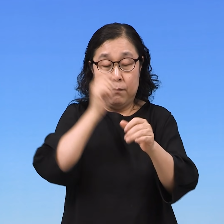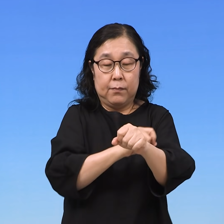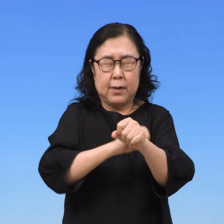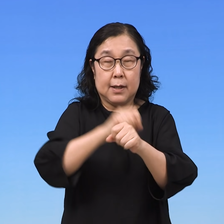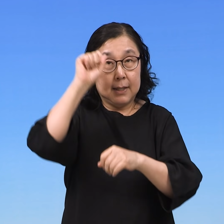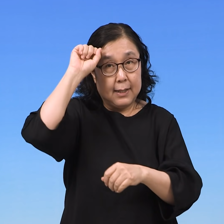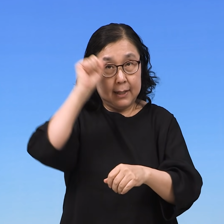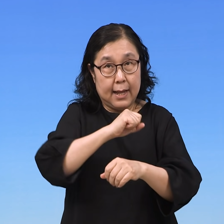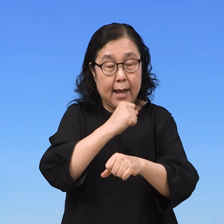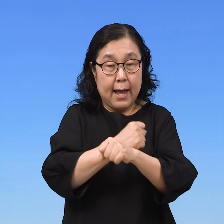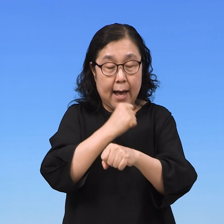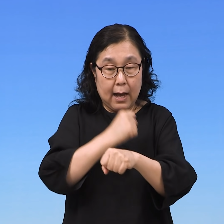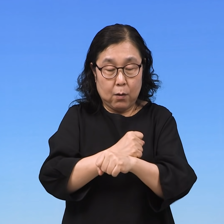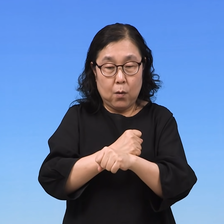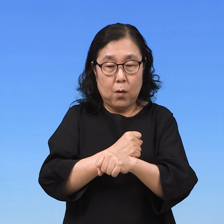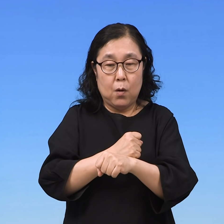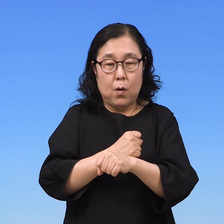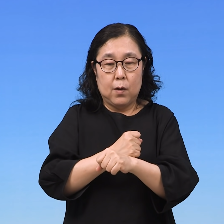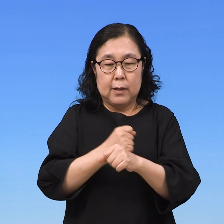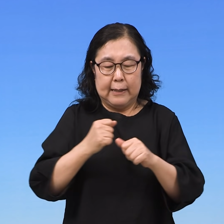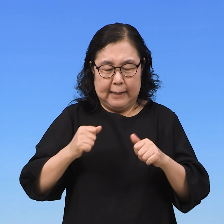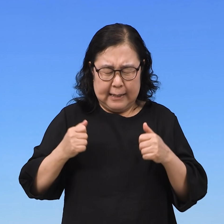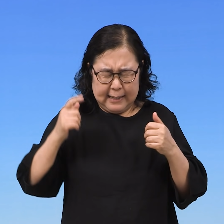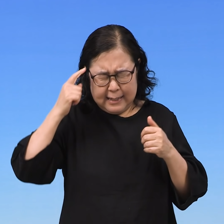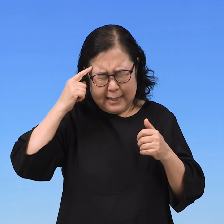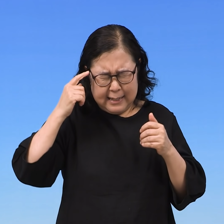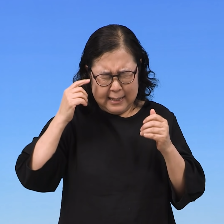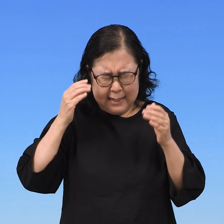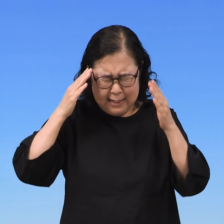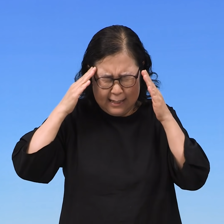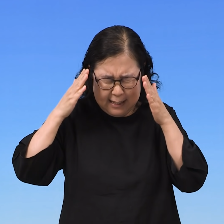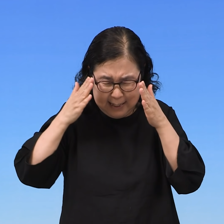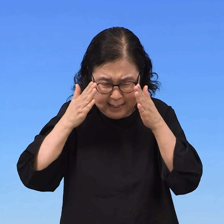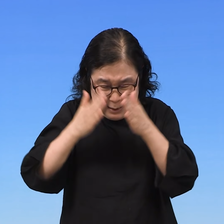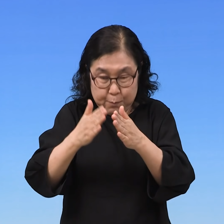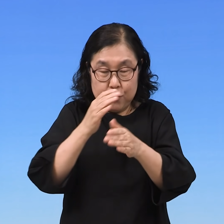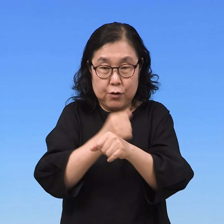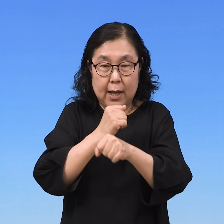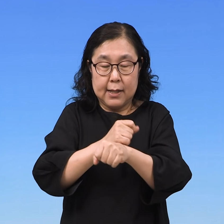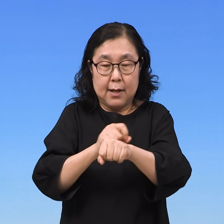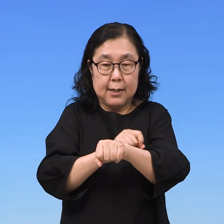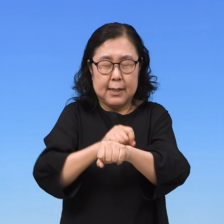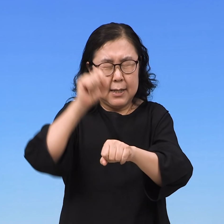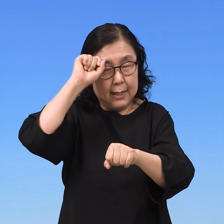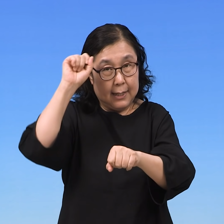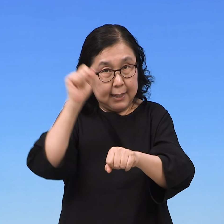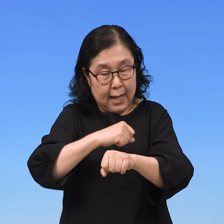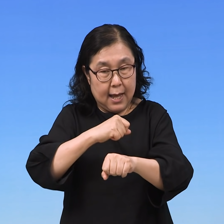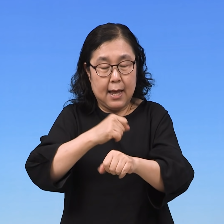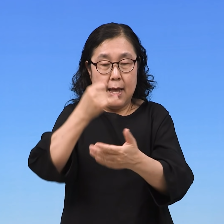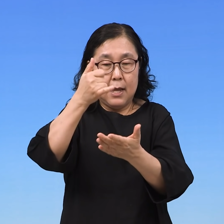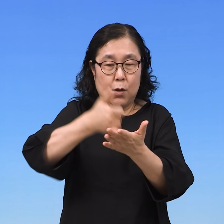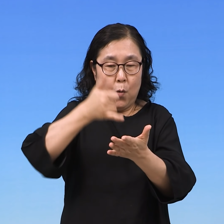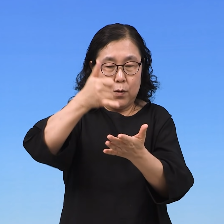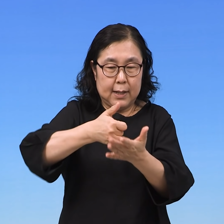부흥회를 합니다. 그리고 모든 걸 여기다 걸어요. 그래서 저는요, 1년 특별 새벽 부흥회 농사가 잘 되면